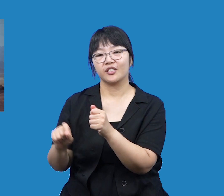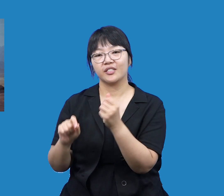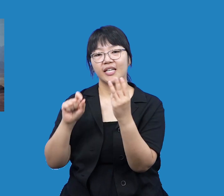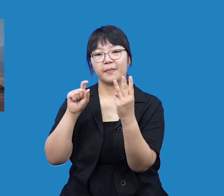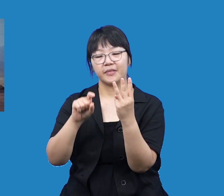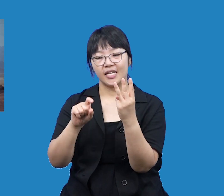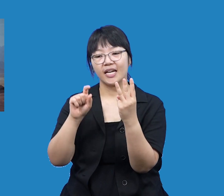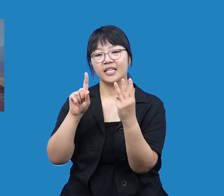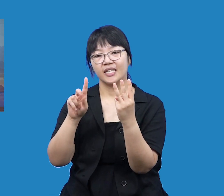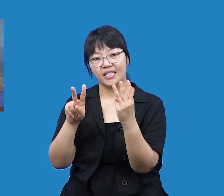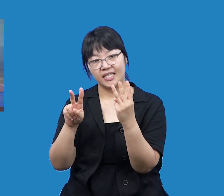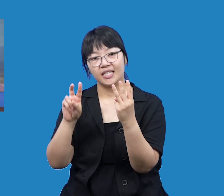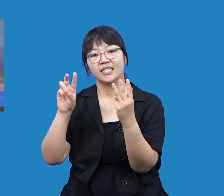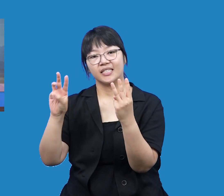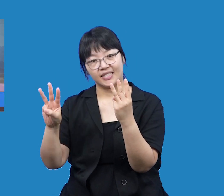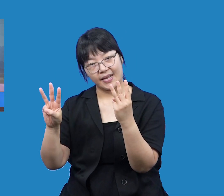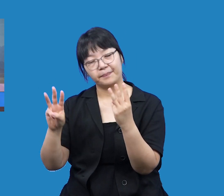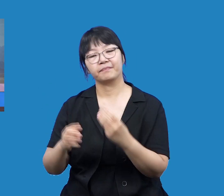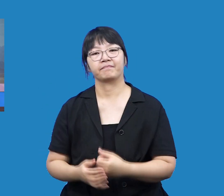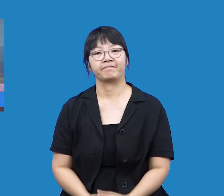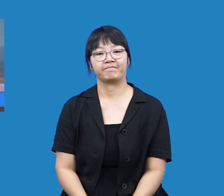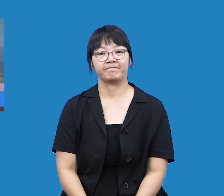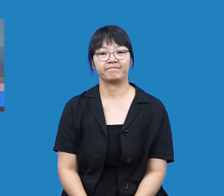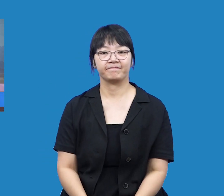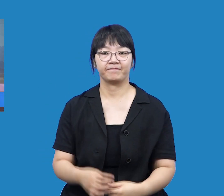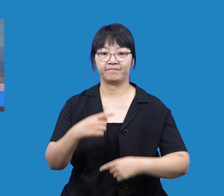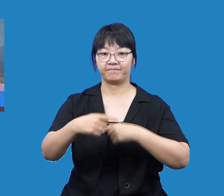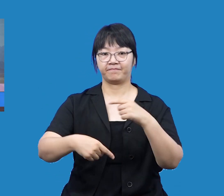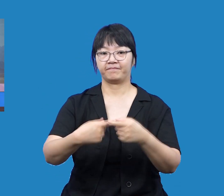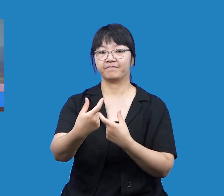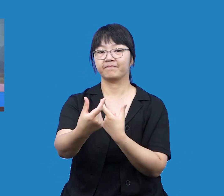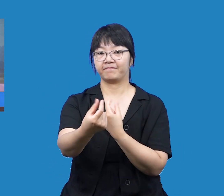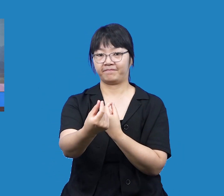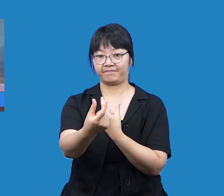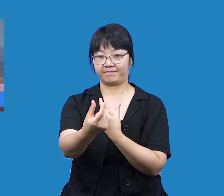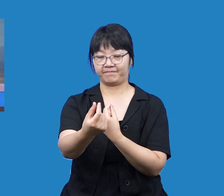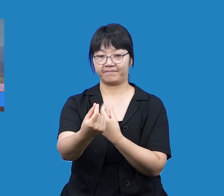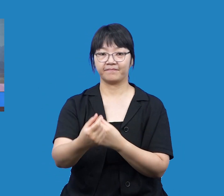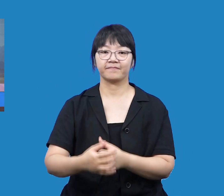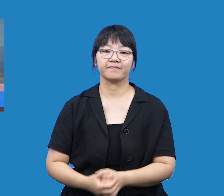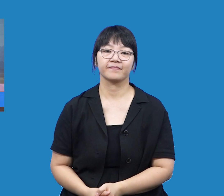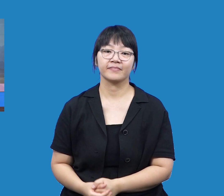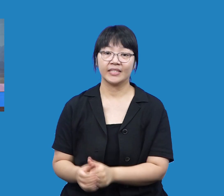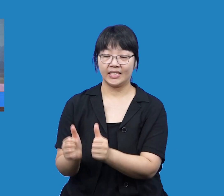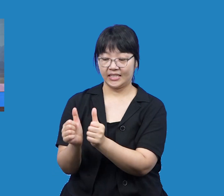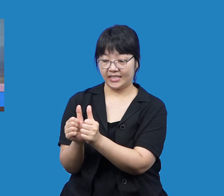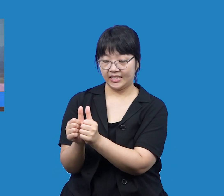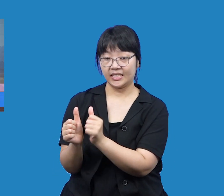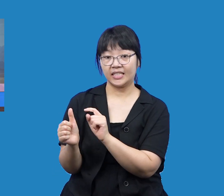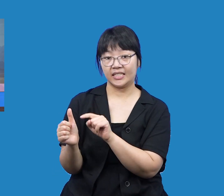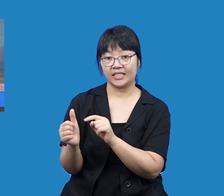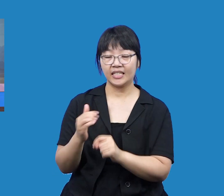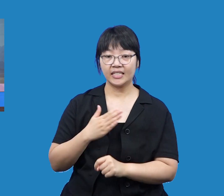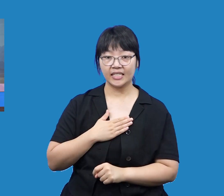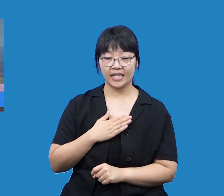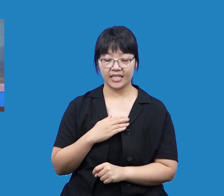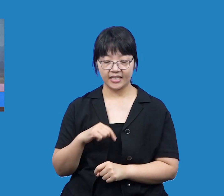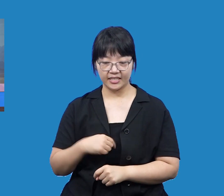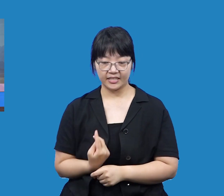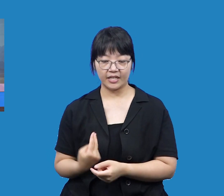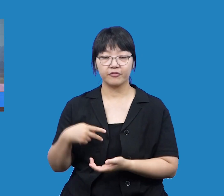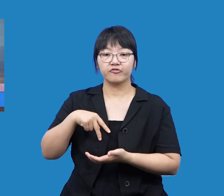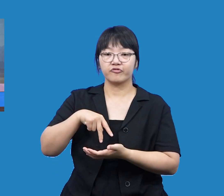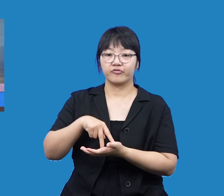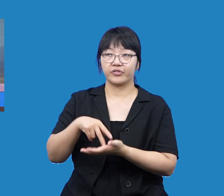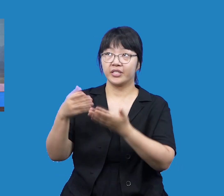3절의 말씀을 같이 읽겠습니다. 히브리서 3장 2절과 3절에요. 같이 읽습니다. 시작. 그는 자기를 세우신